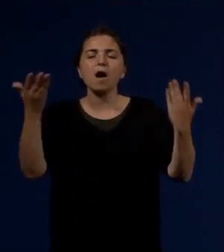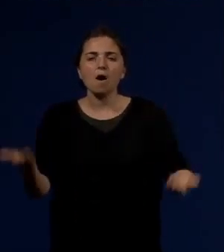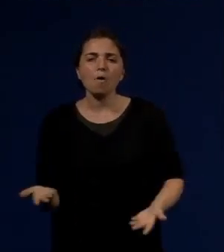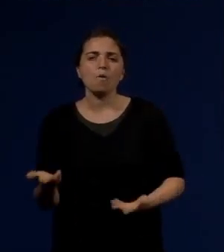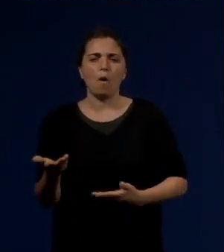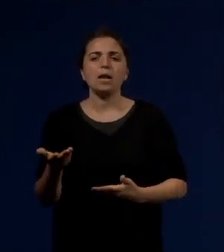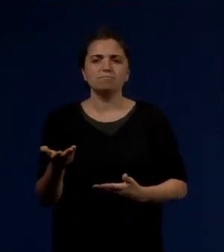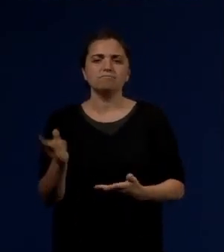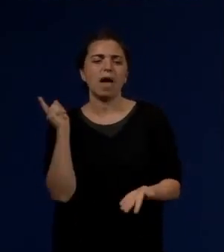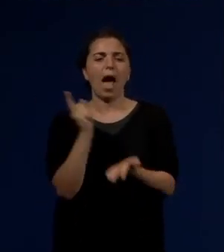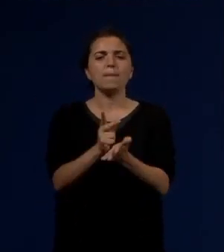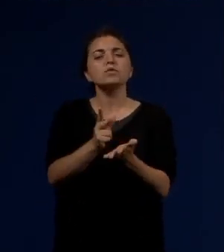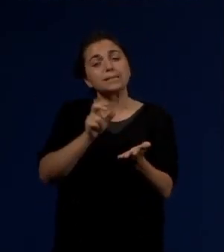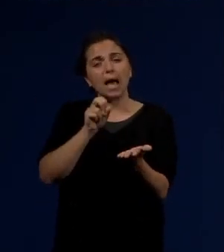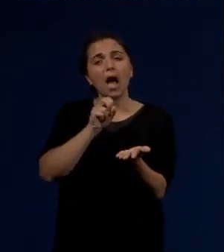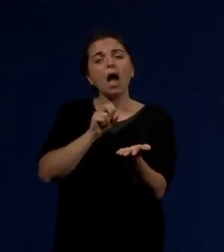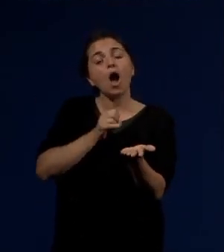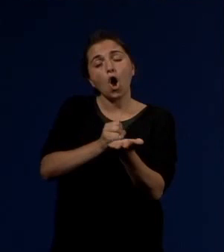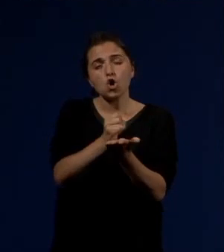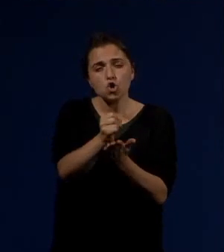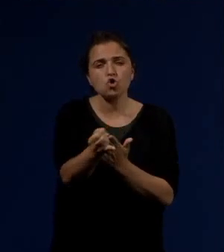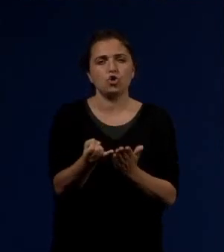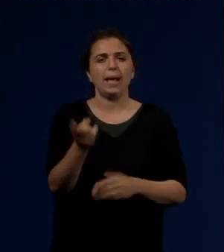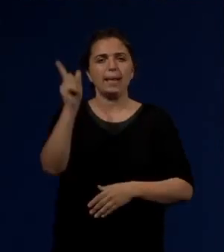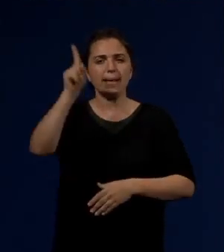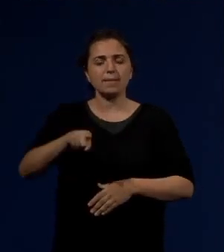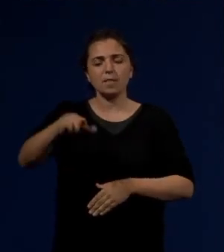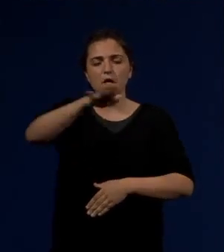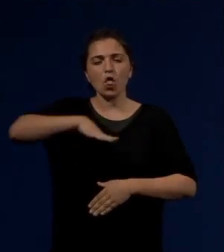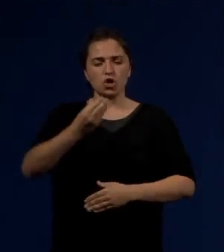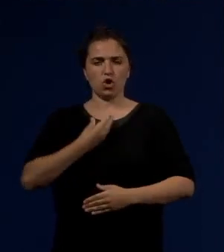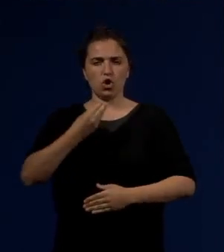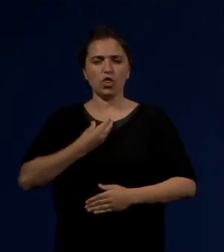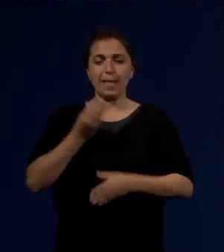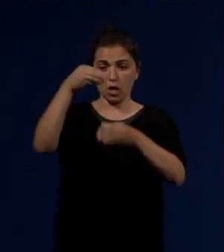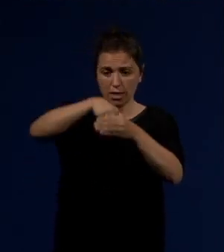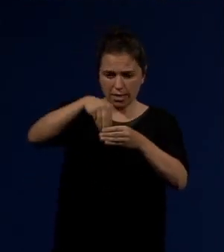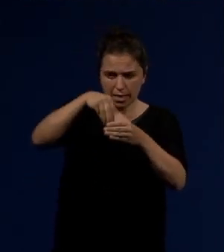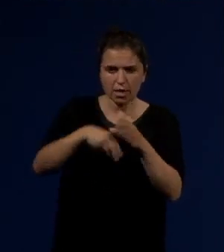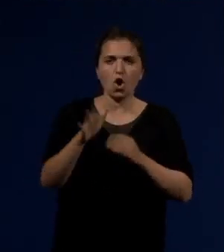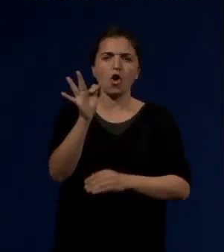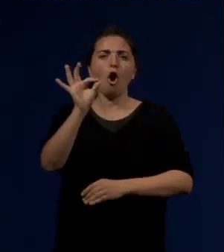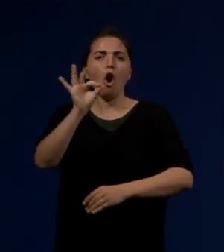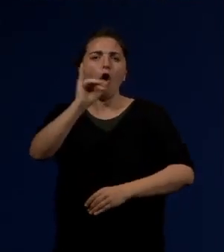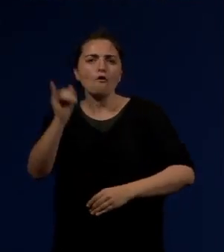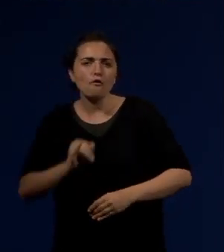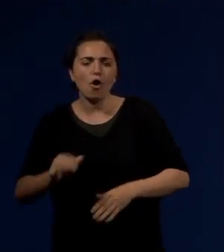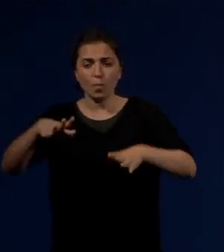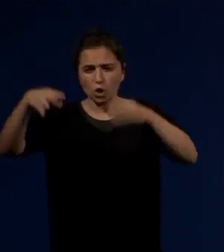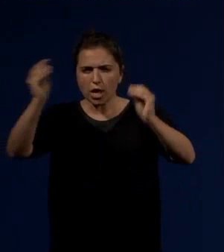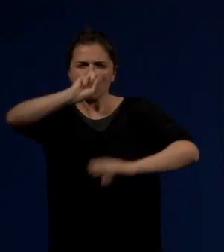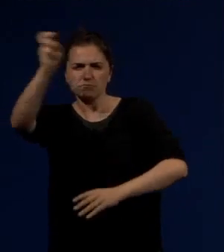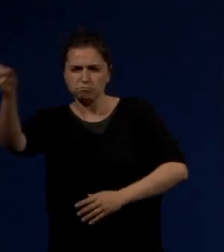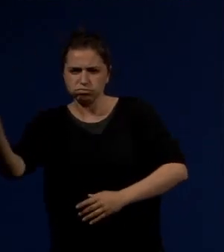polo desenvolvemento forestal e agrícola dos concellos do interior da comarca da Mariña, como Alfoz, Mondoñedo, Valadouro, Ourol e